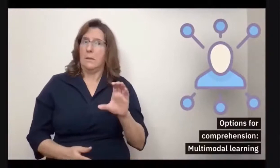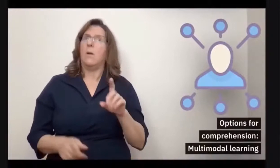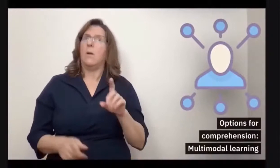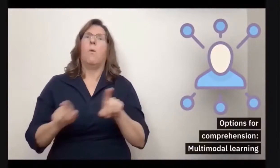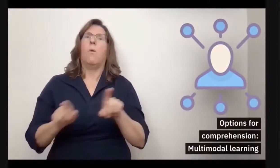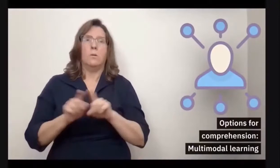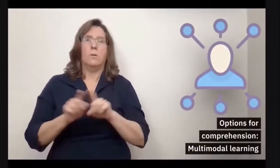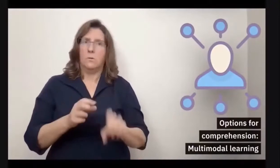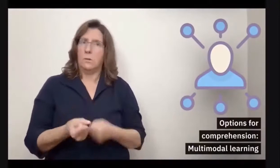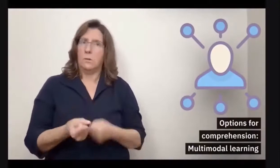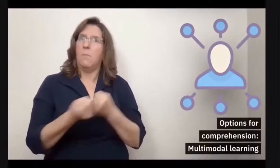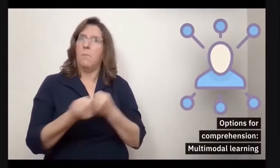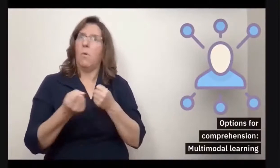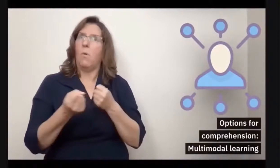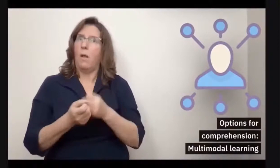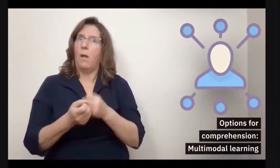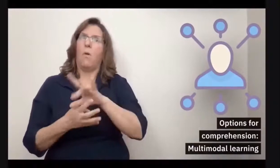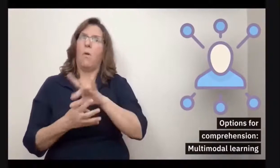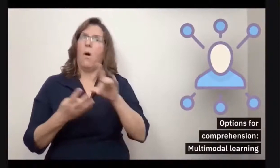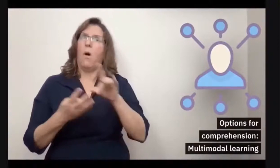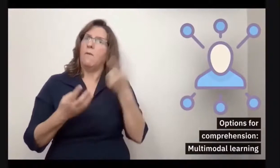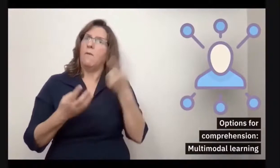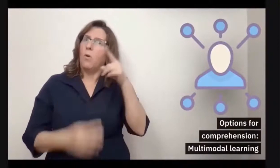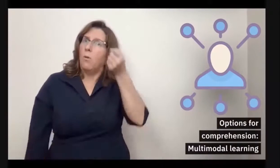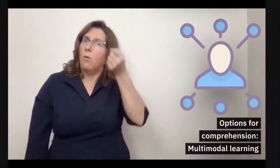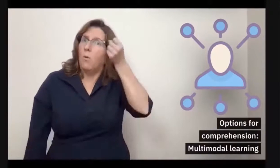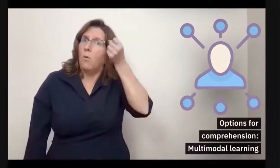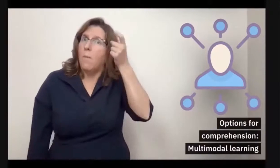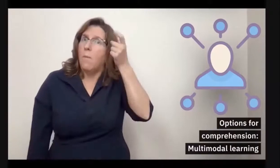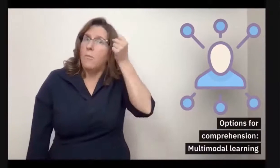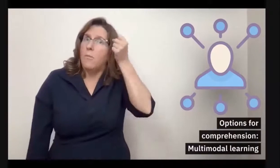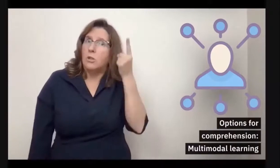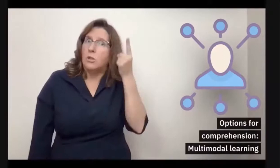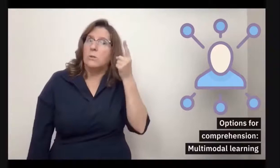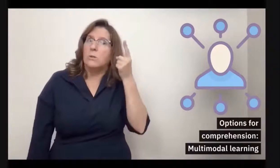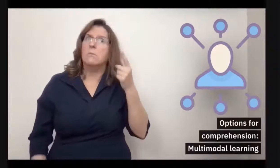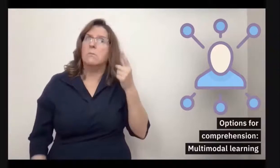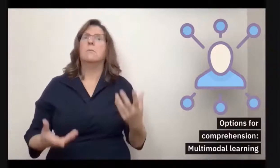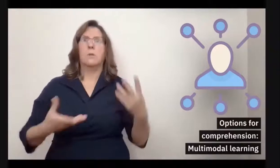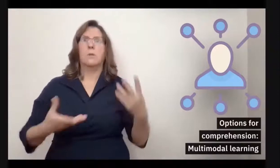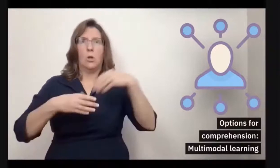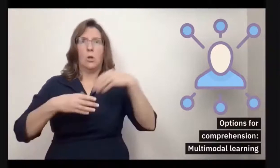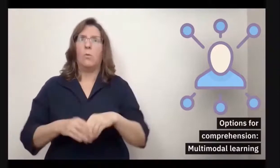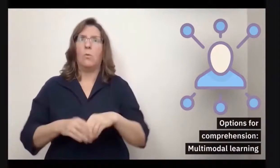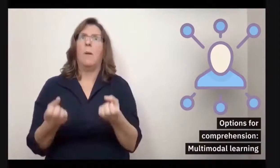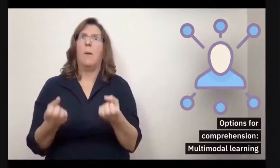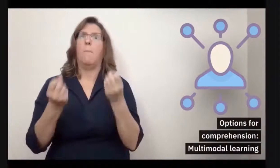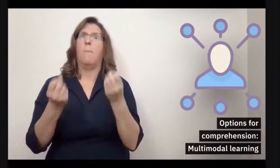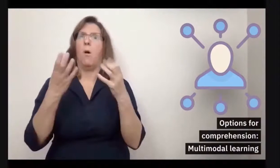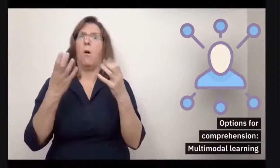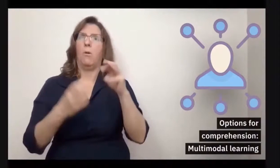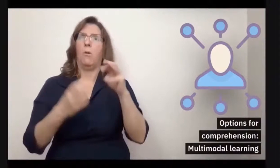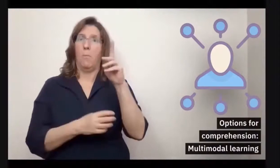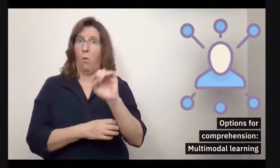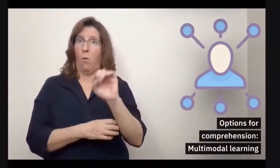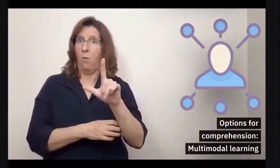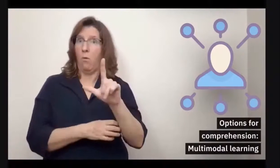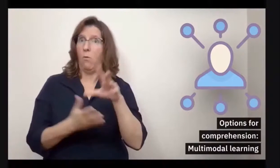De igual manera, hay opciones para la comprensión a través del aprendizaje multimodal, usando varios sentidos como la